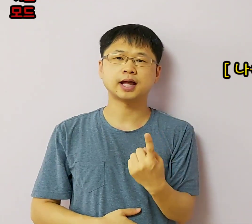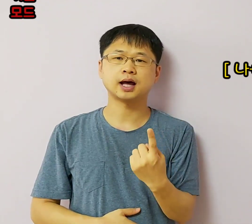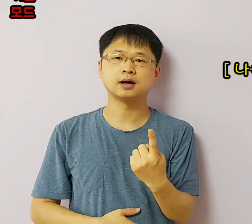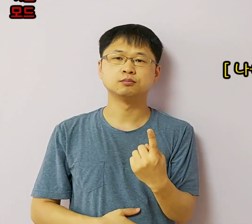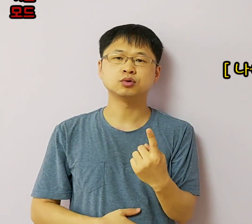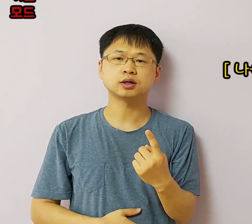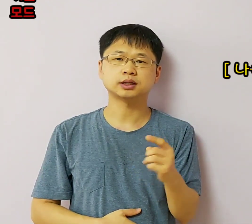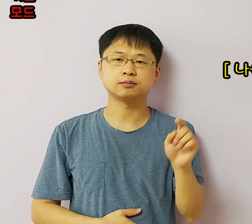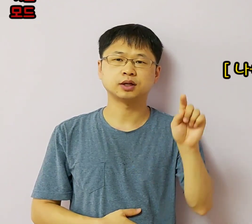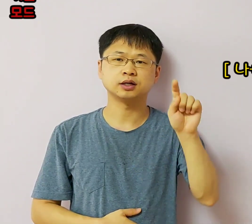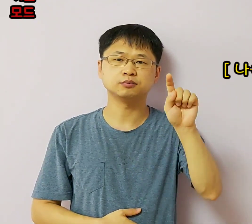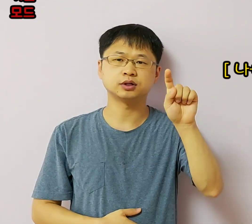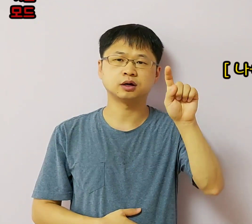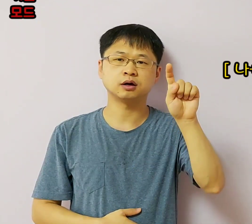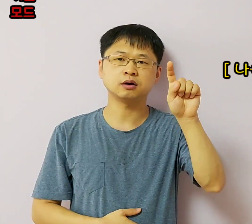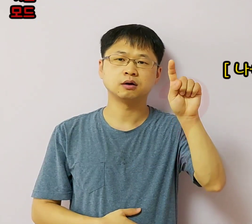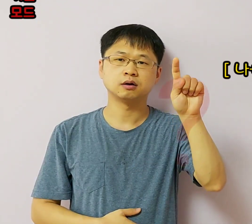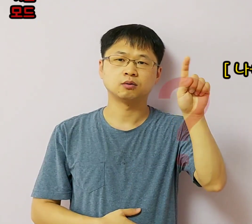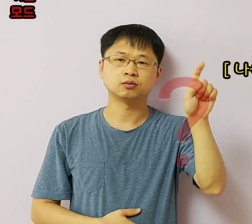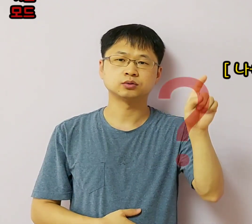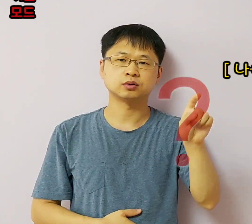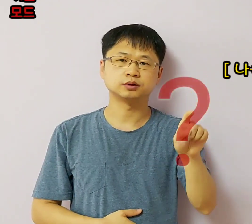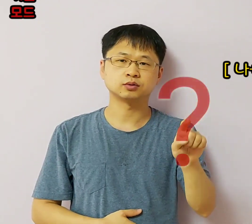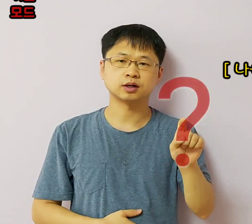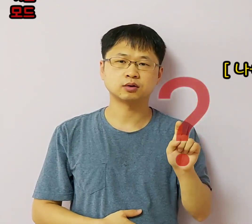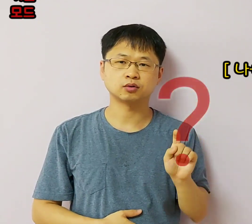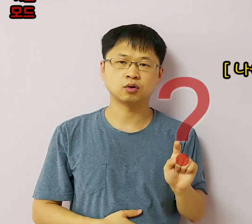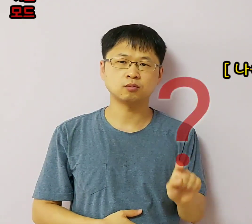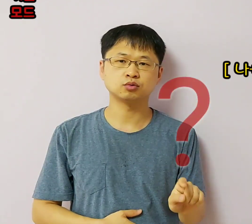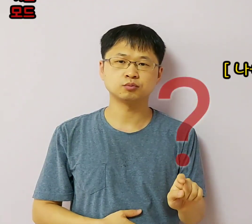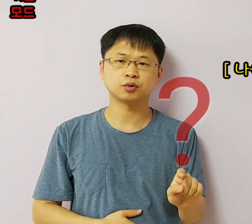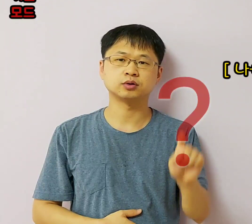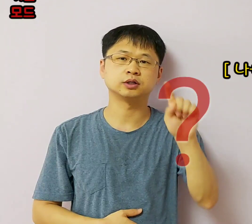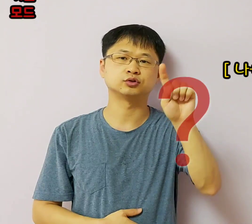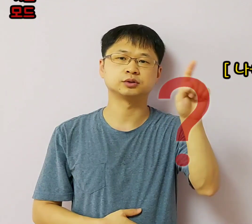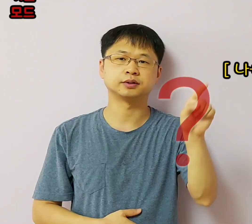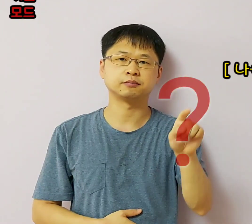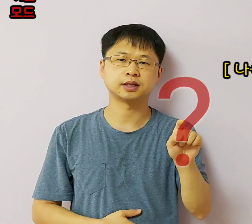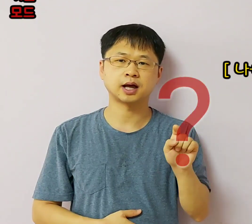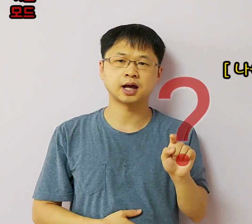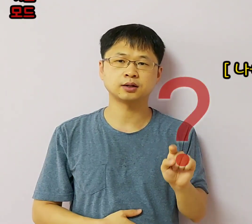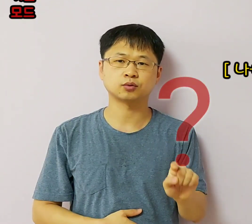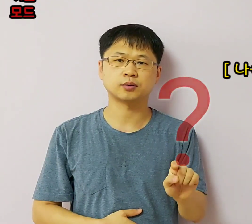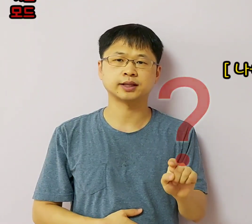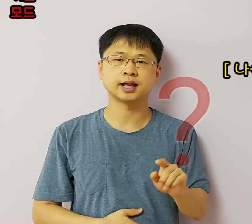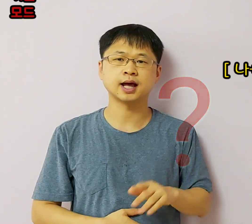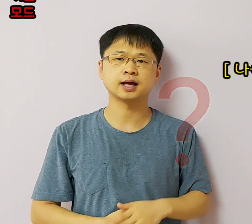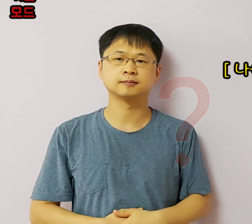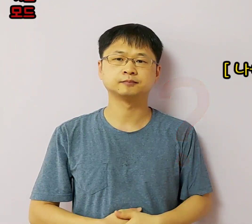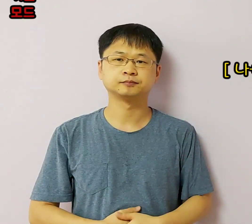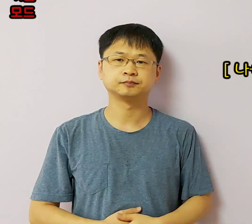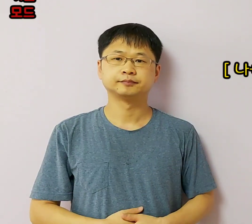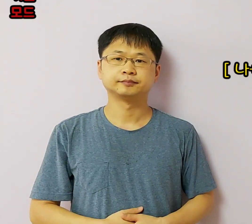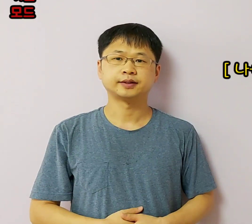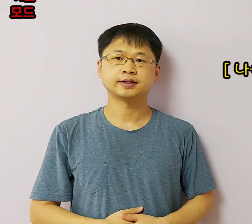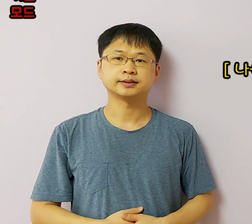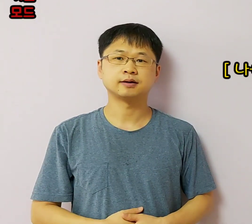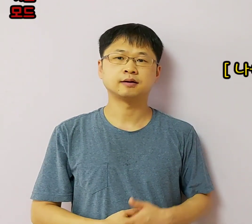돌아왔나 물었기 때문에 의문형 오른손 검지손가락으로 물음표 그려주시면 됩니다. 돌아왔나. 네,